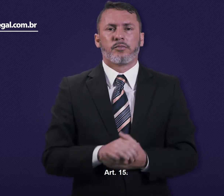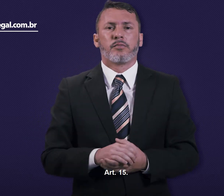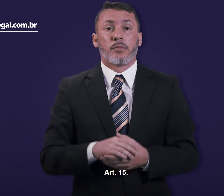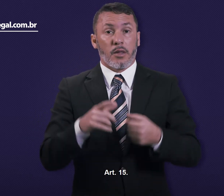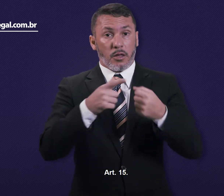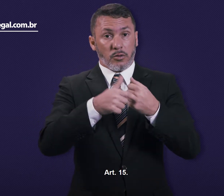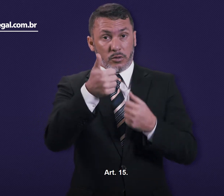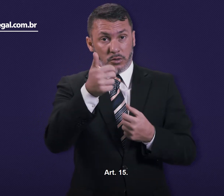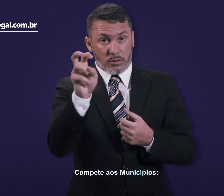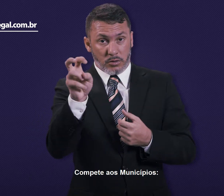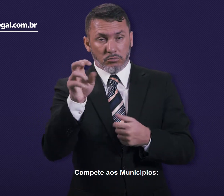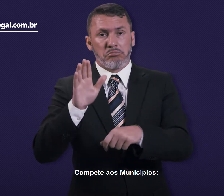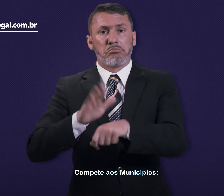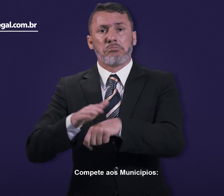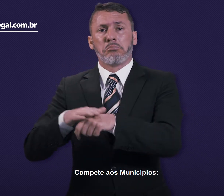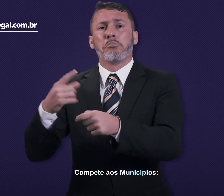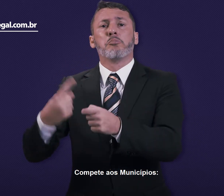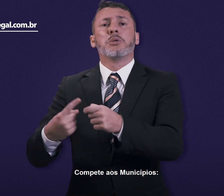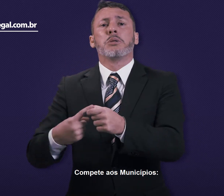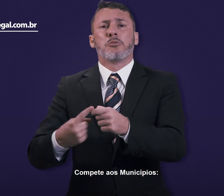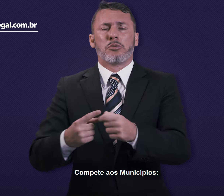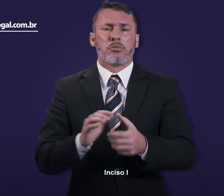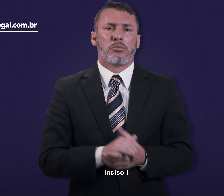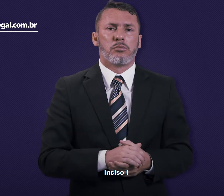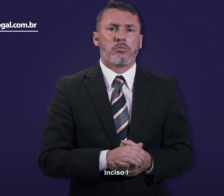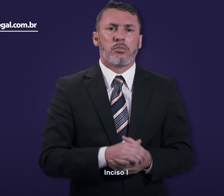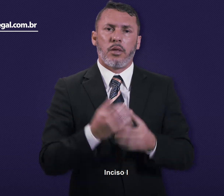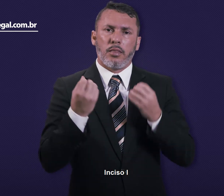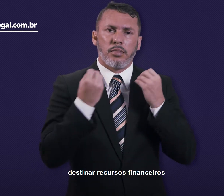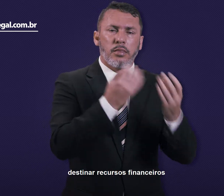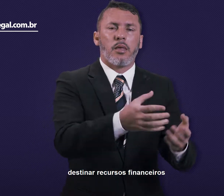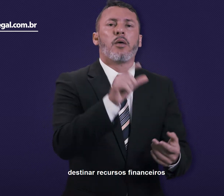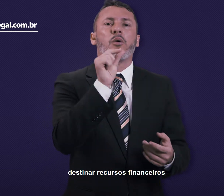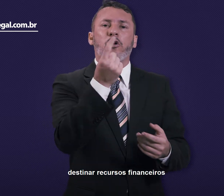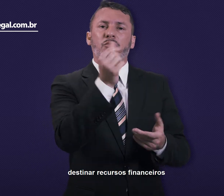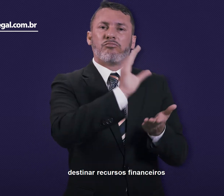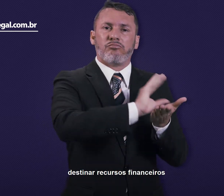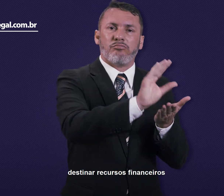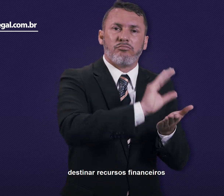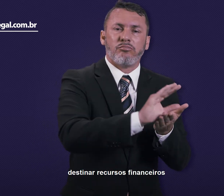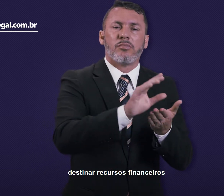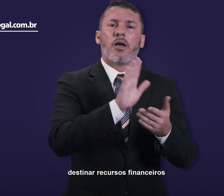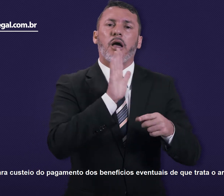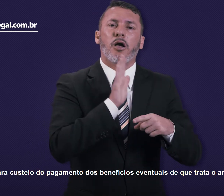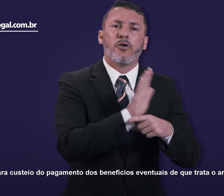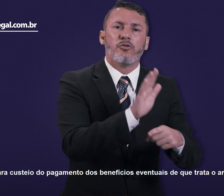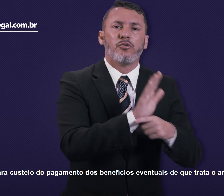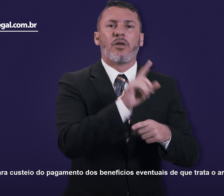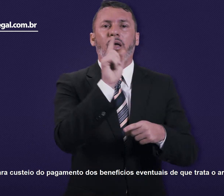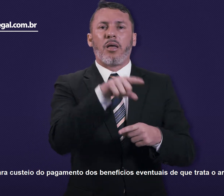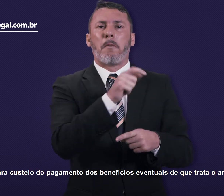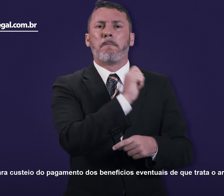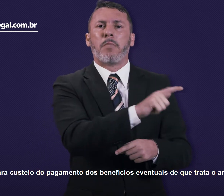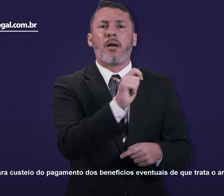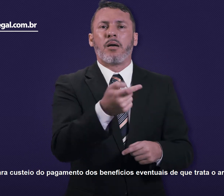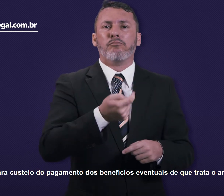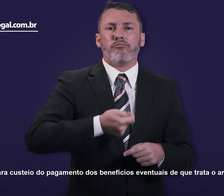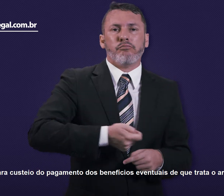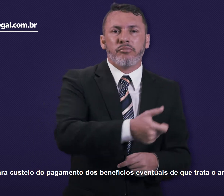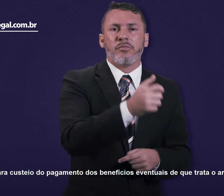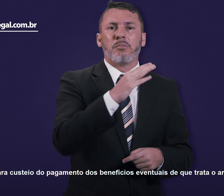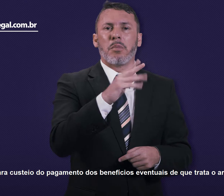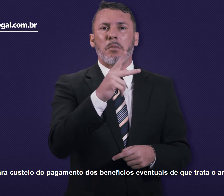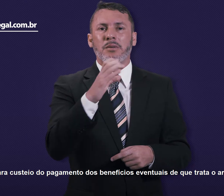âmbito. Artigo 15. Compete aos municípios. Inciso 1. Destinar recursos financeiros para custeio do pagamento